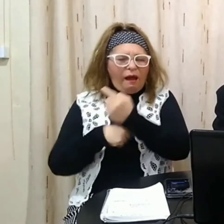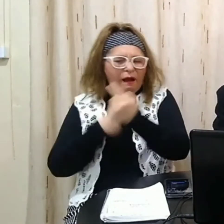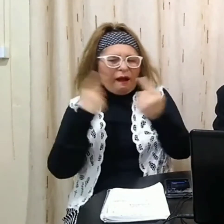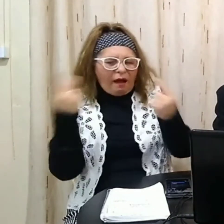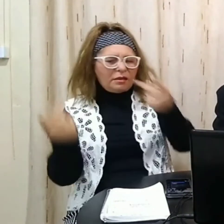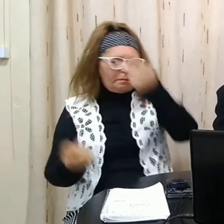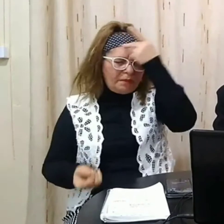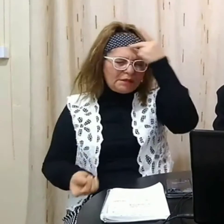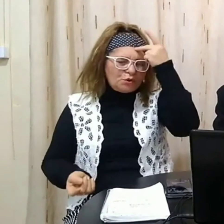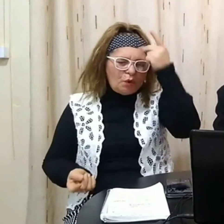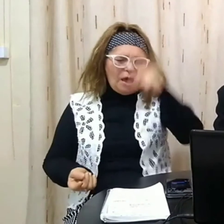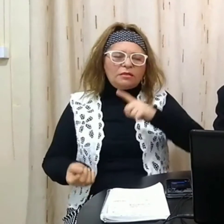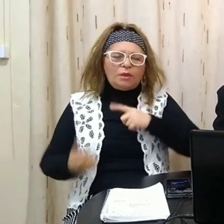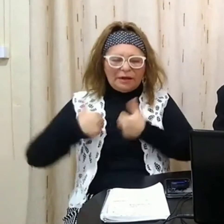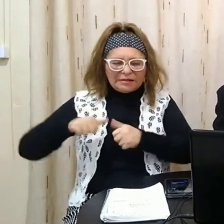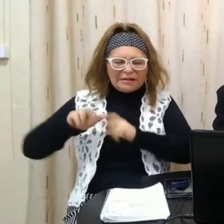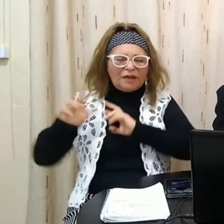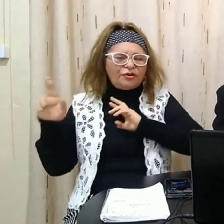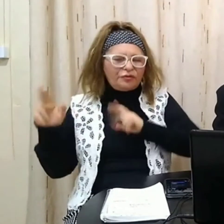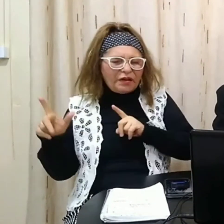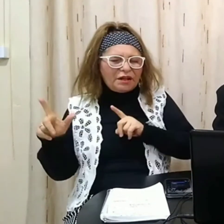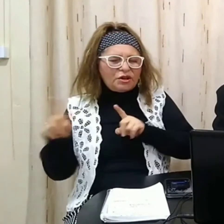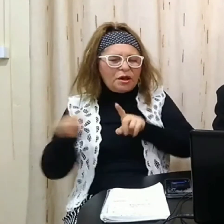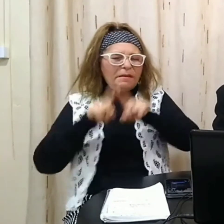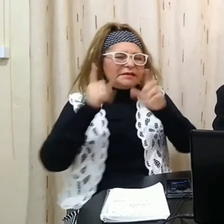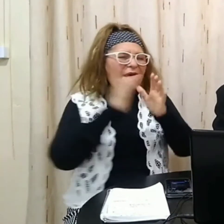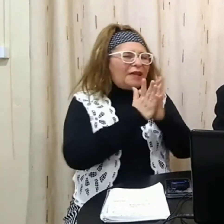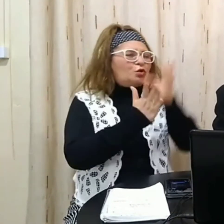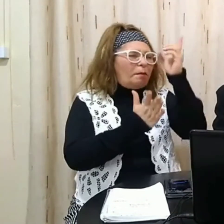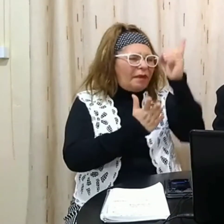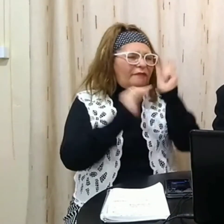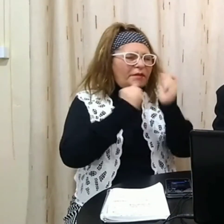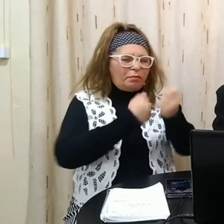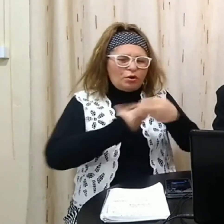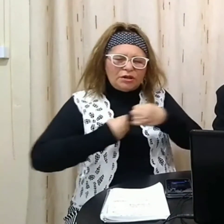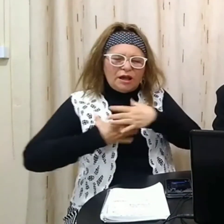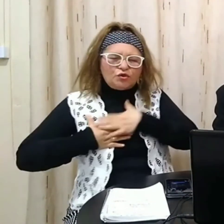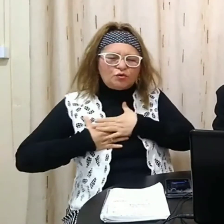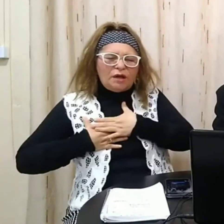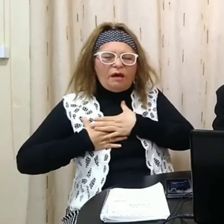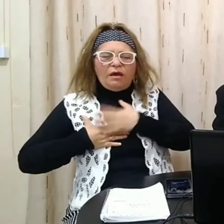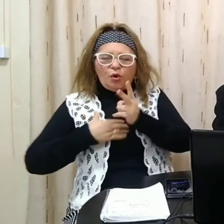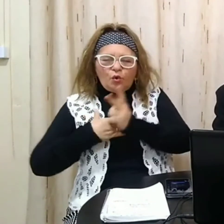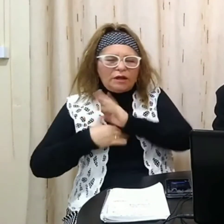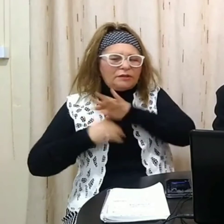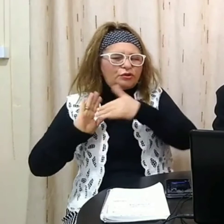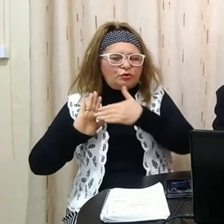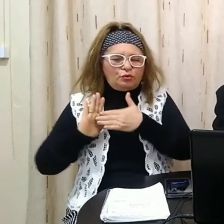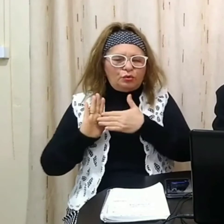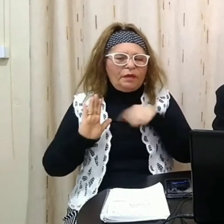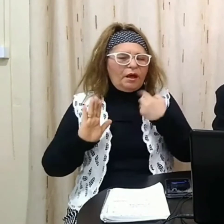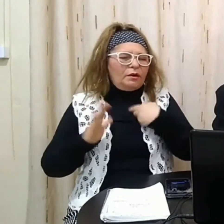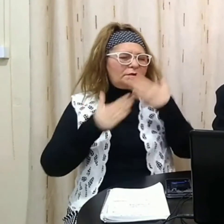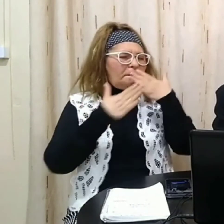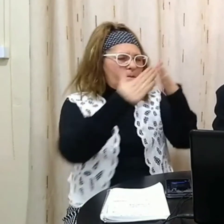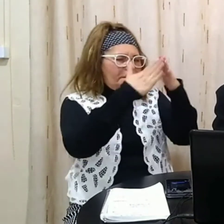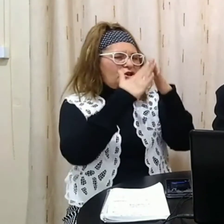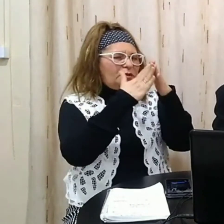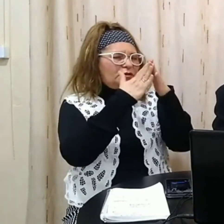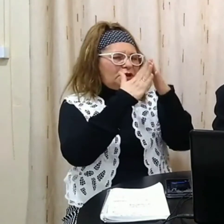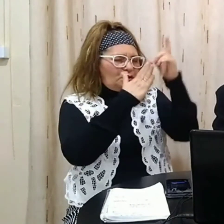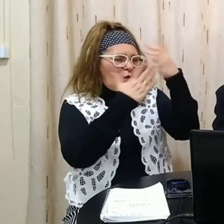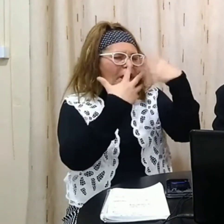uma necessidade específica, mas a Tua Palavra pode suprir cada uma delas. Nós rogamos a Deus que o Senhor receba